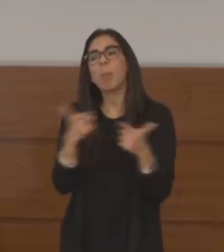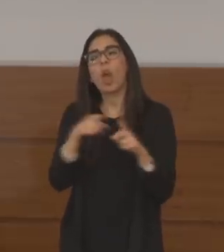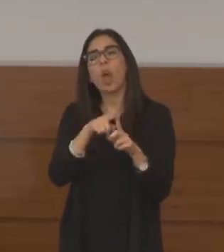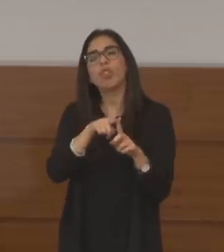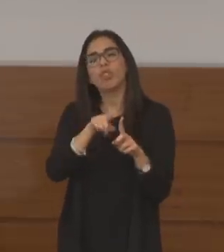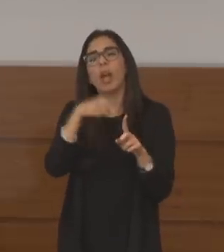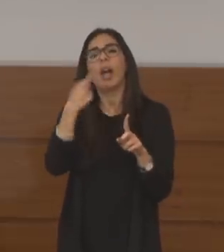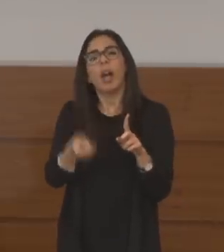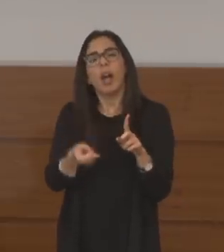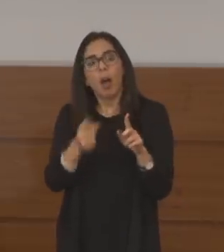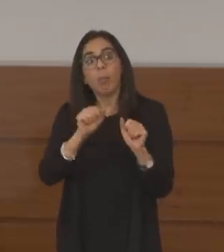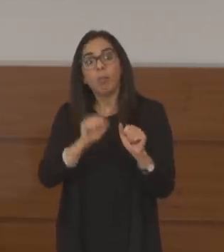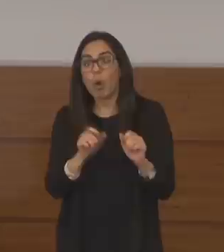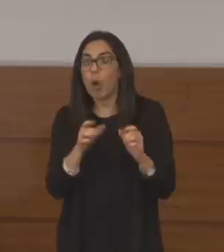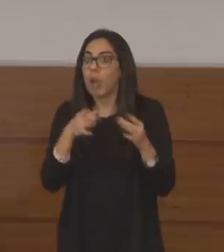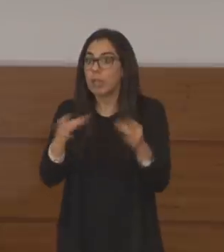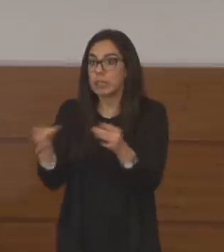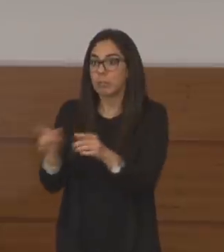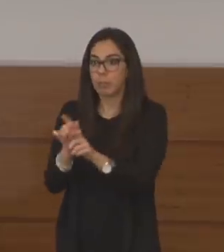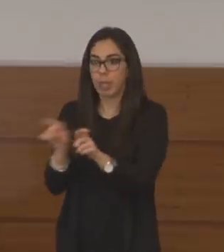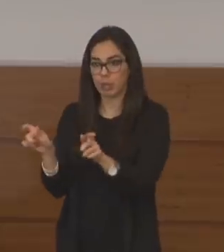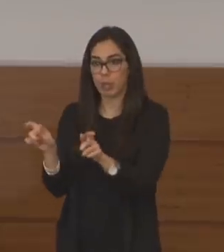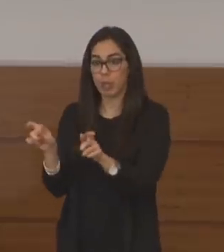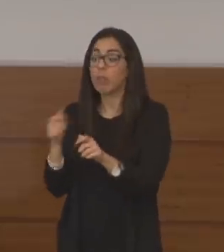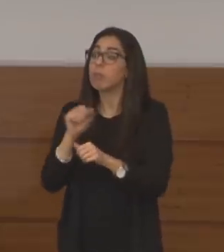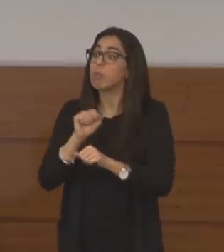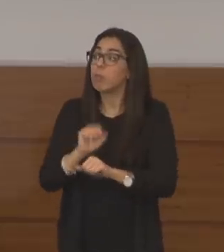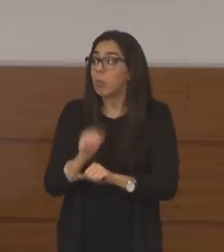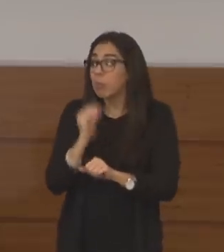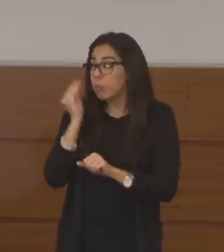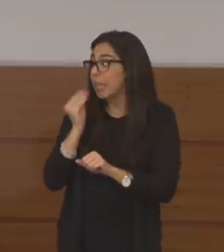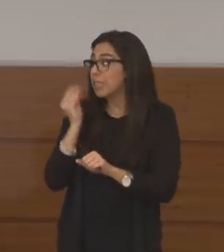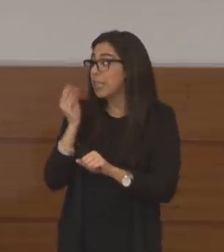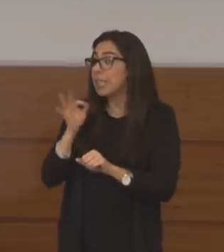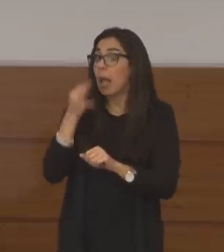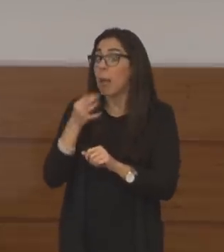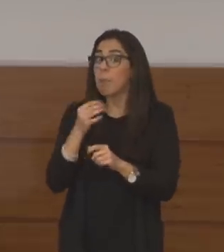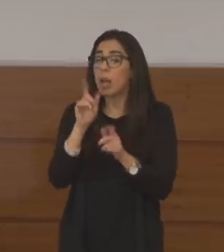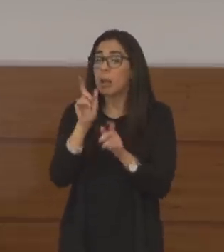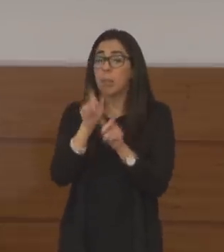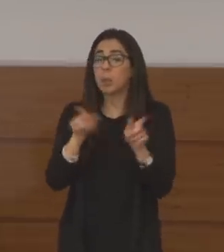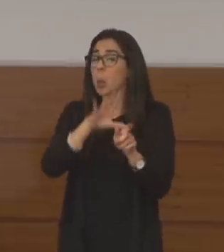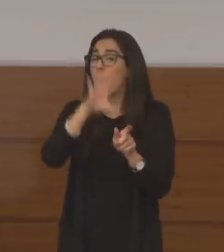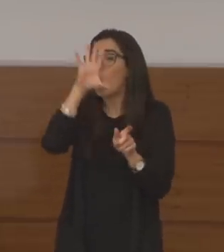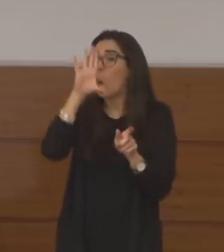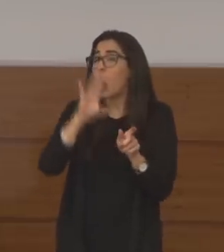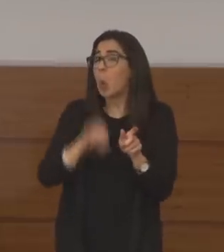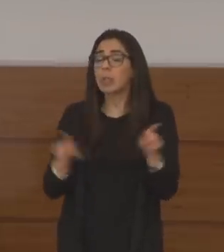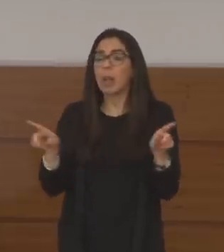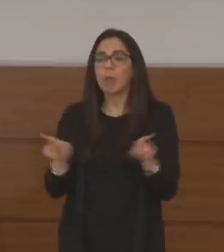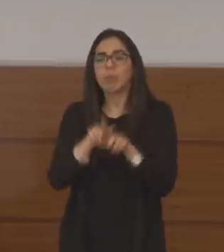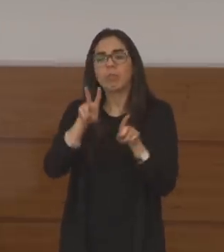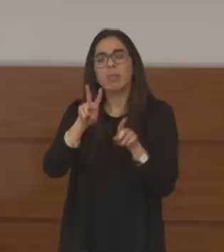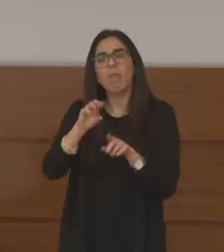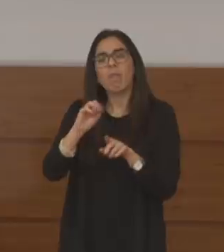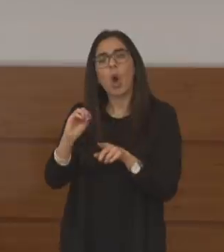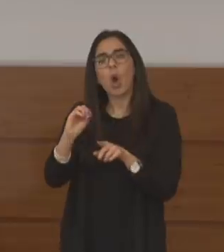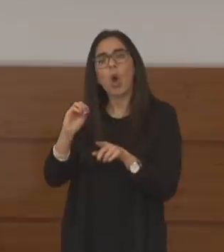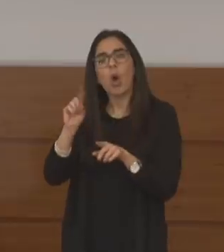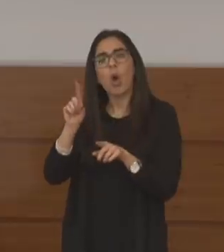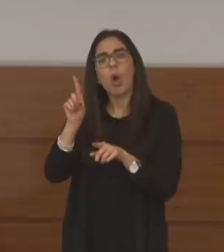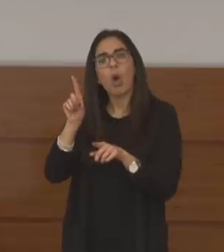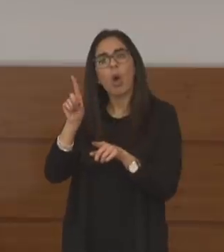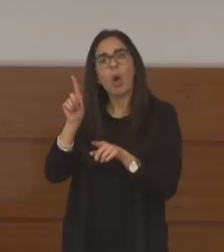del virus degli asintomatici e ipotizzabile fare tamponi a tutta la popolazione come è successo a può per esempio per una zona